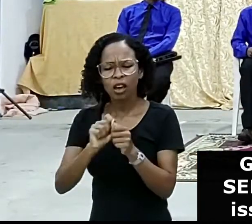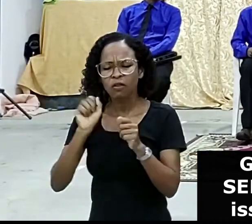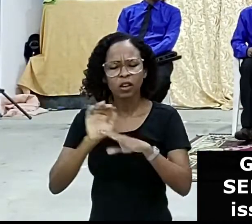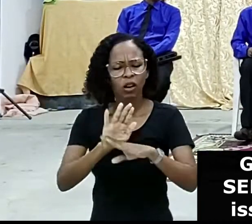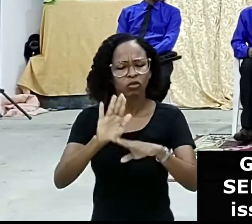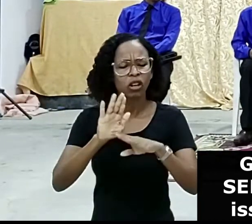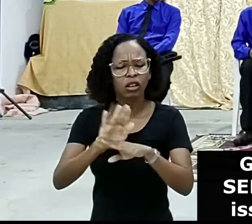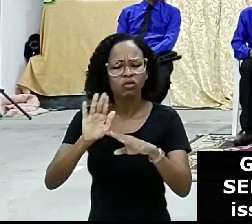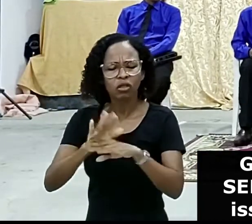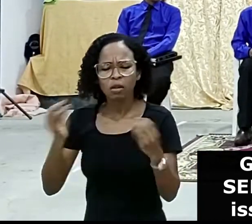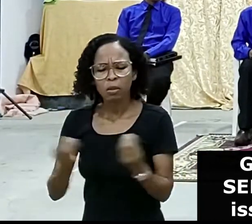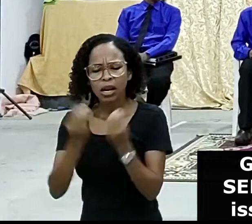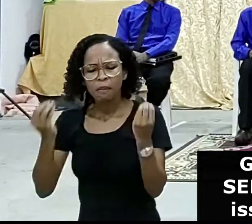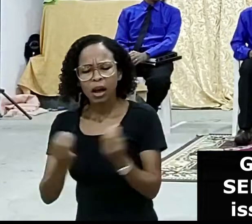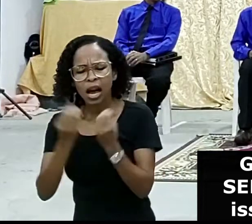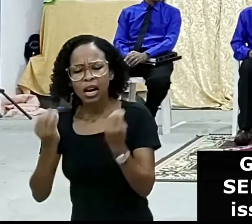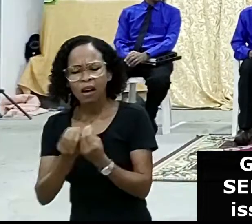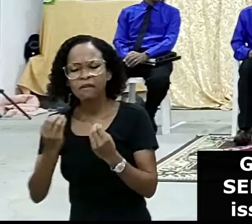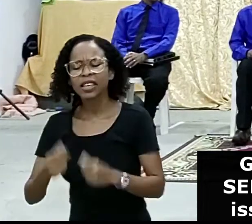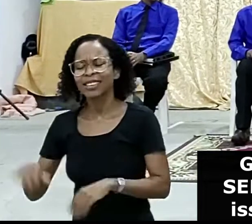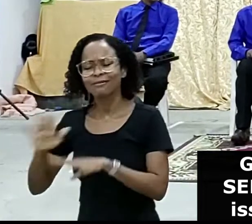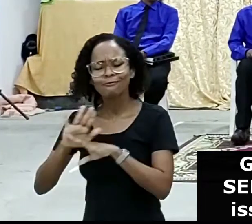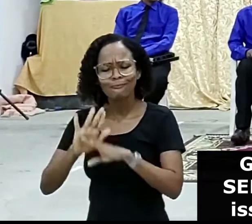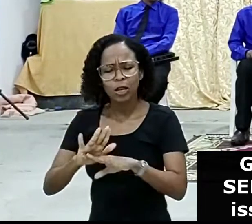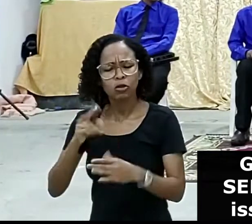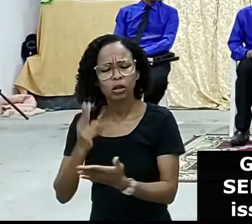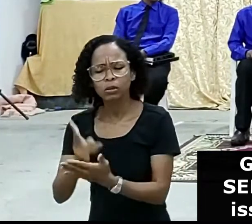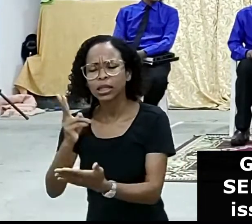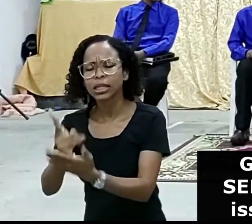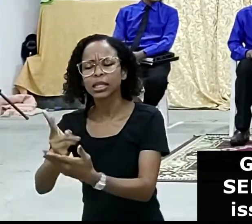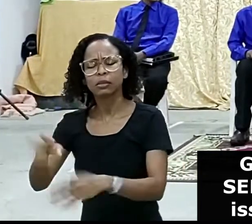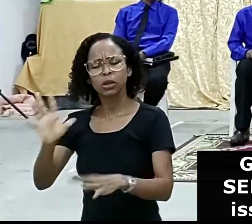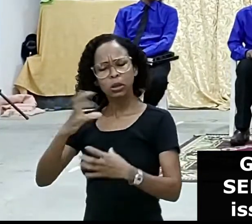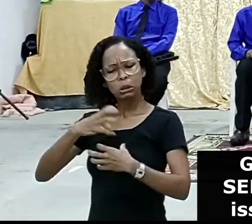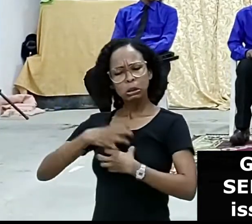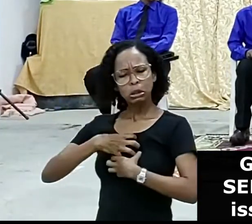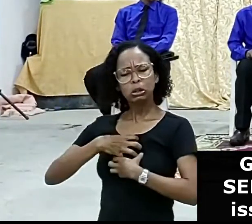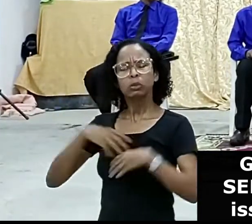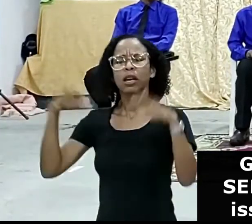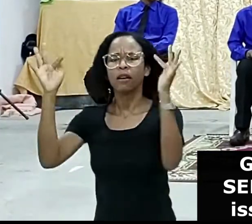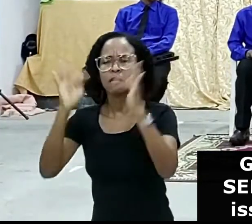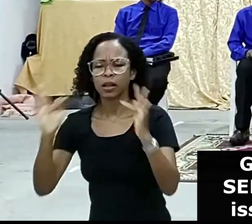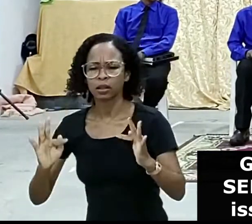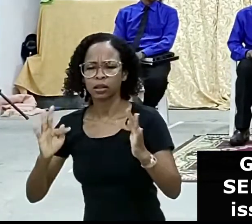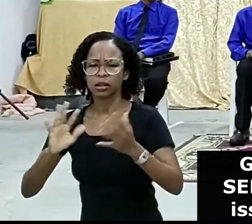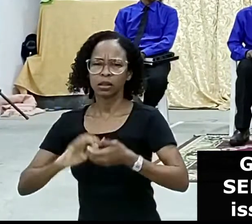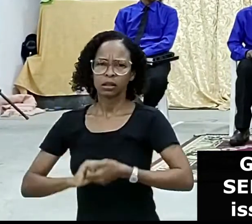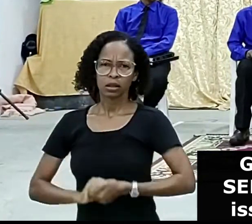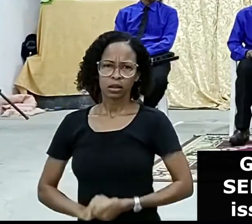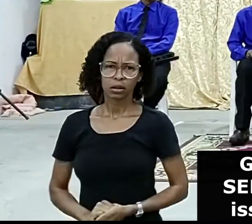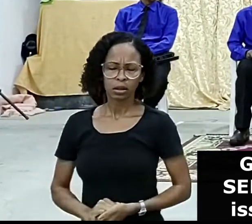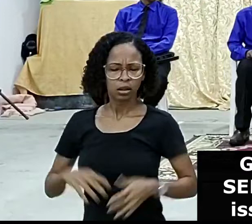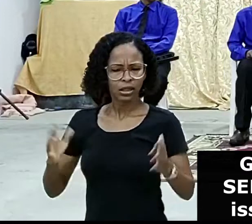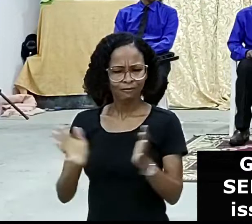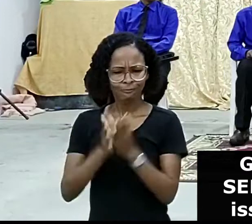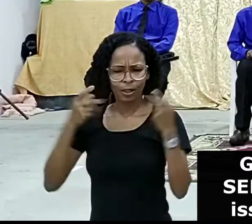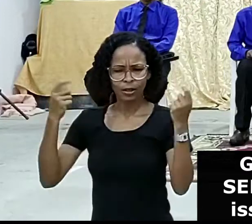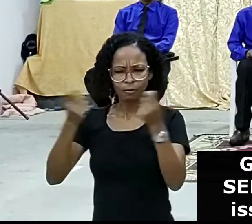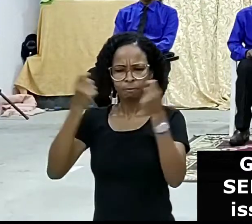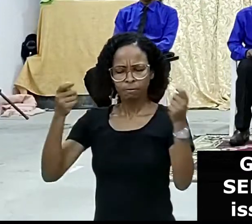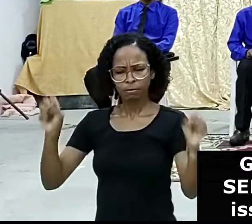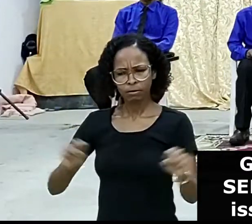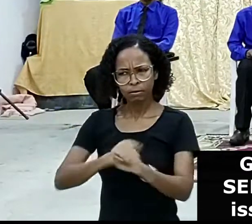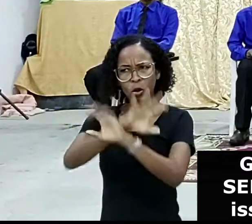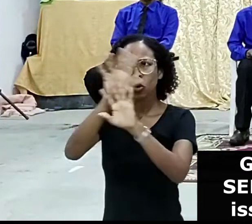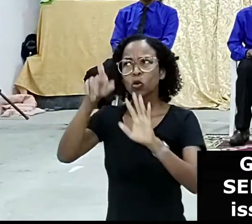coisas fez o Senhor por nós, e por isso estamos alegres. Aleluia, glória a